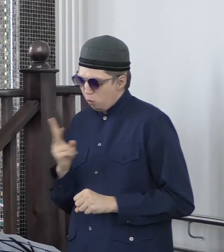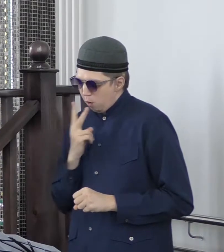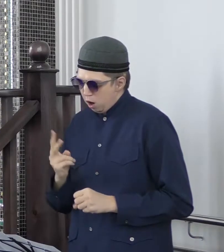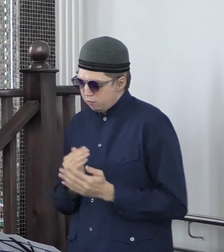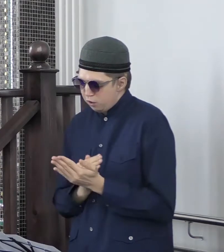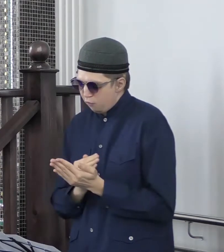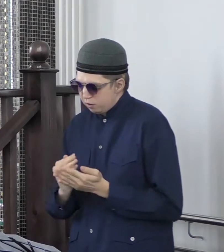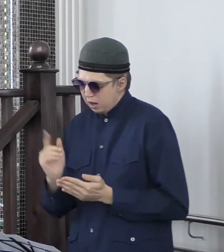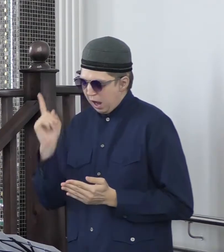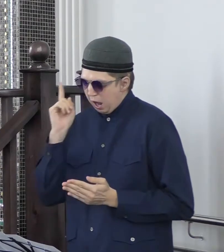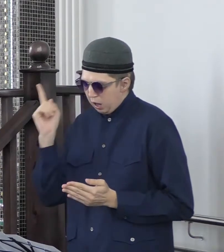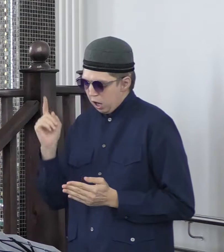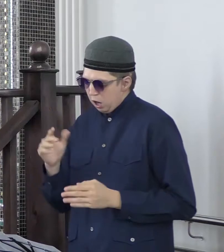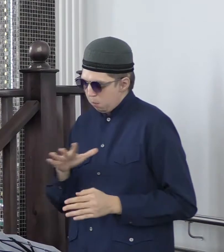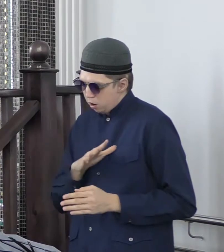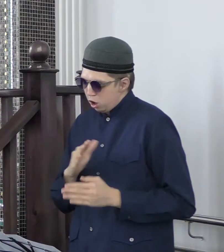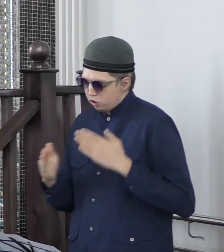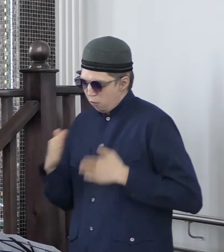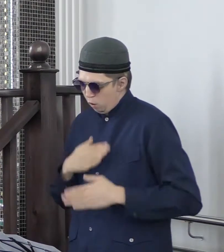Мусульман хализдегна Аллах зурмакин везде.